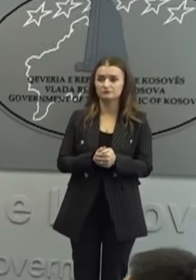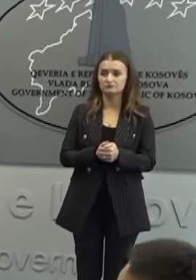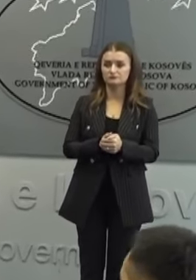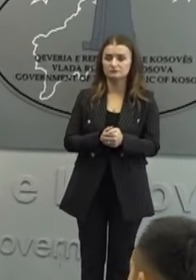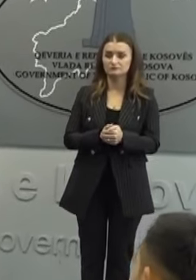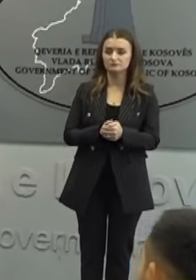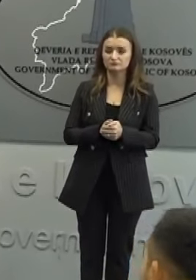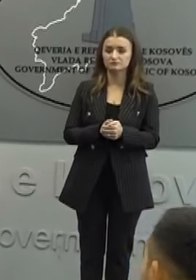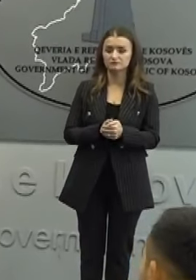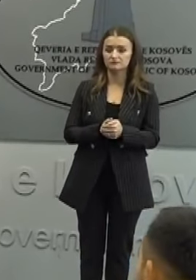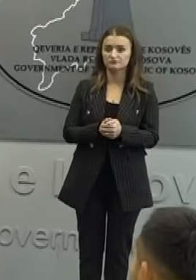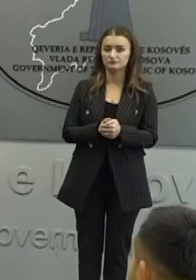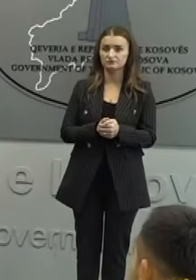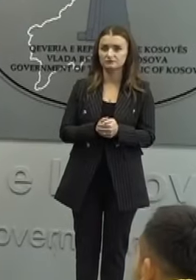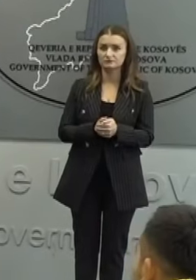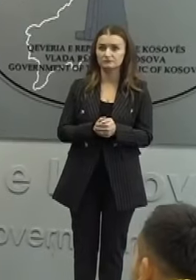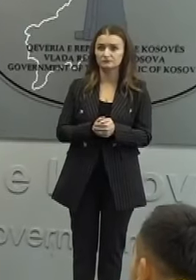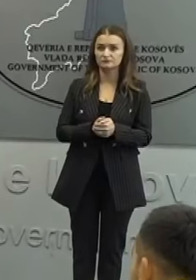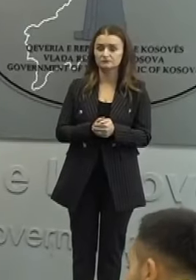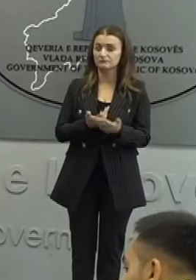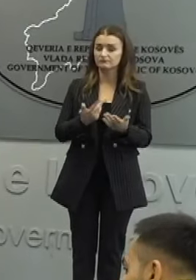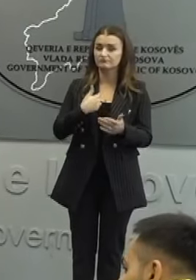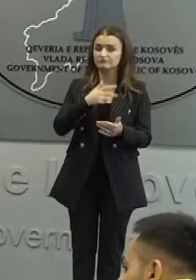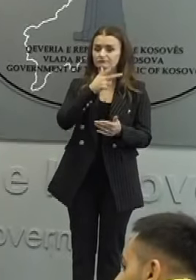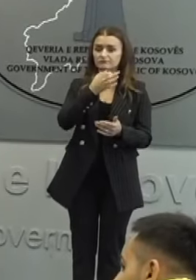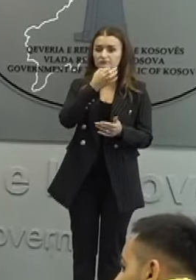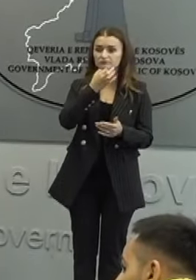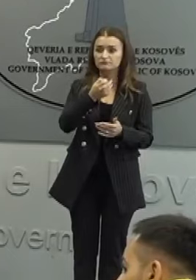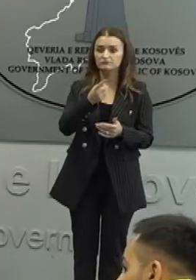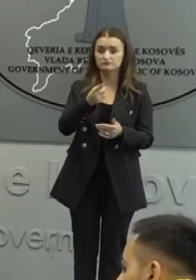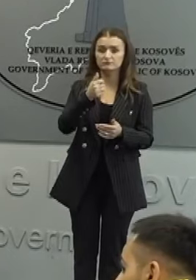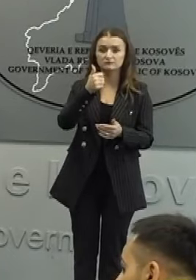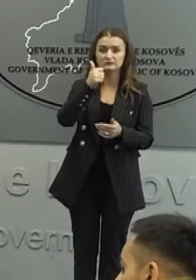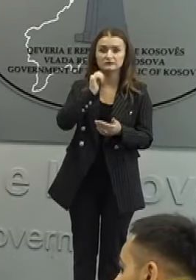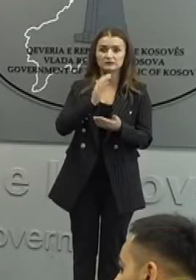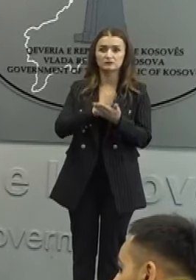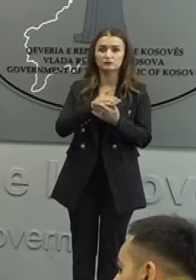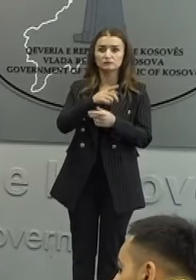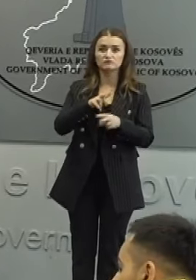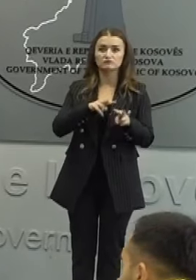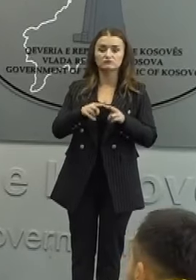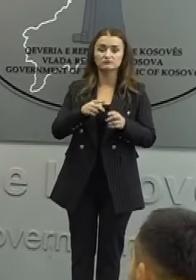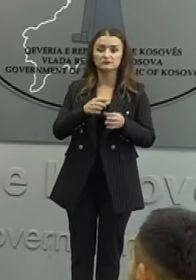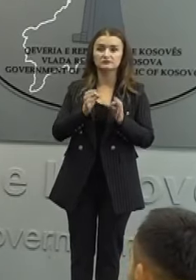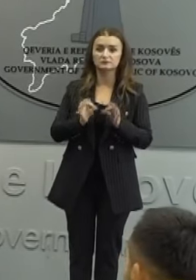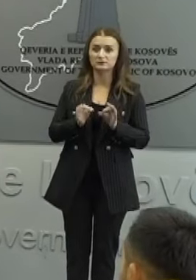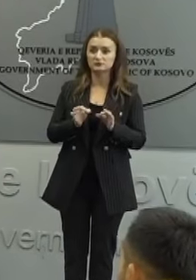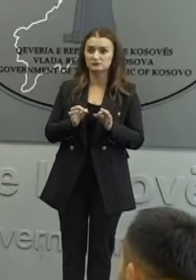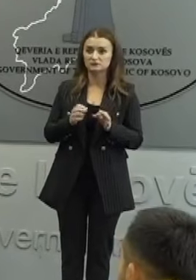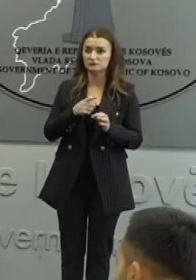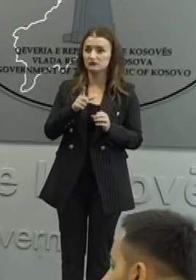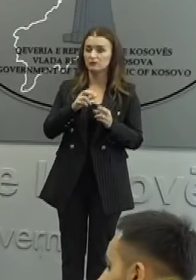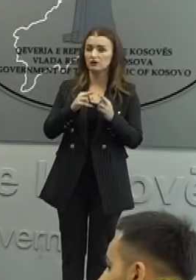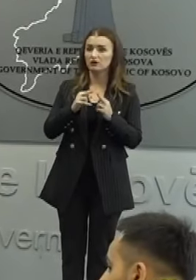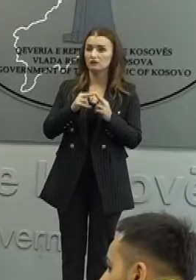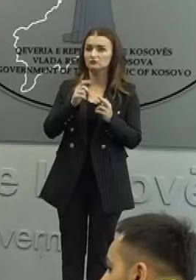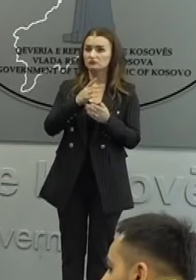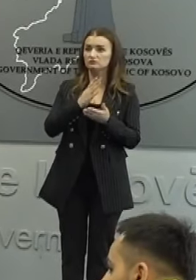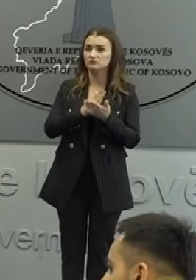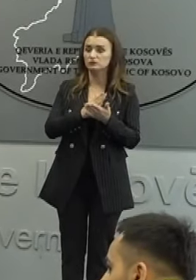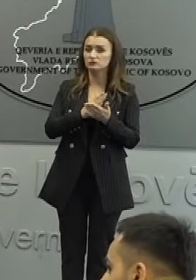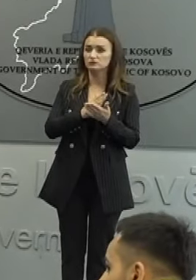Gjenc Vedon, si për televizionit të shtatë, kryeministër, dhe është ta mi u pytë se që shë keni pa aksion në prokurisë speciale dje në Ministrinë e Libërnadiut, ku jenë është arrestu